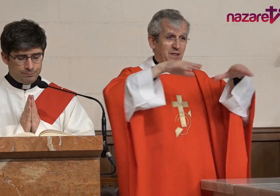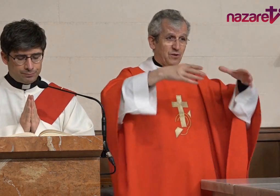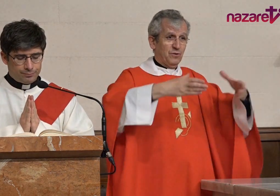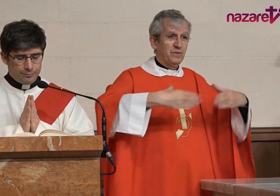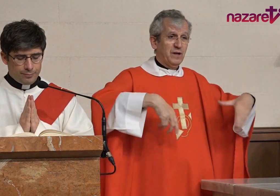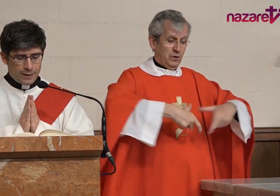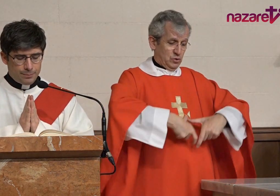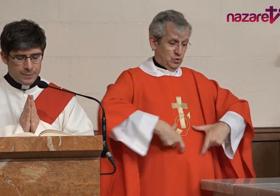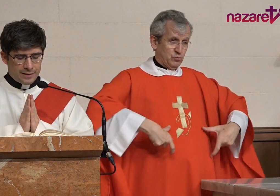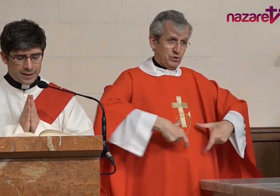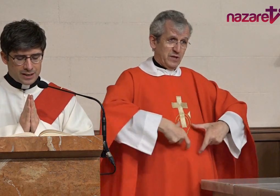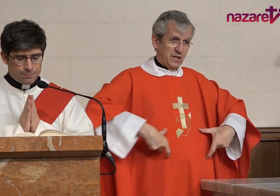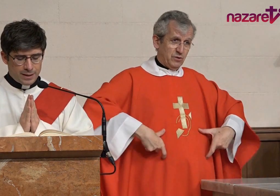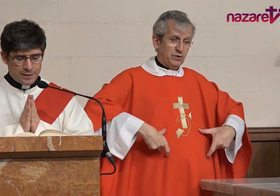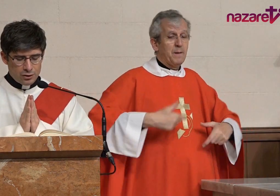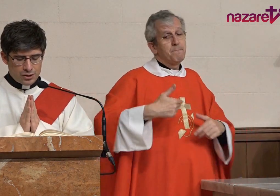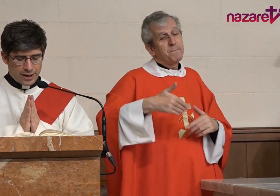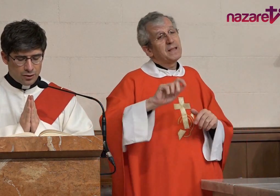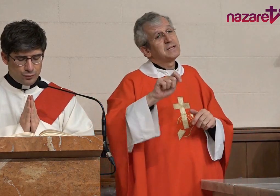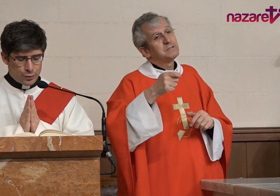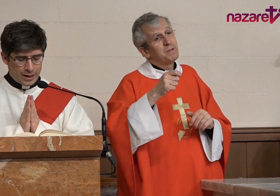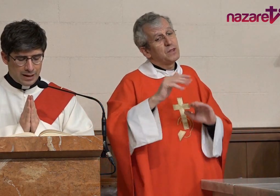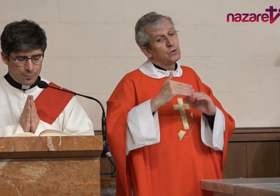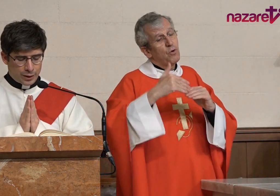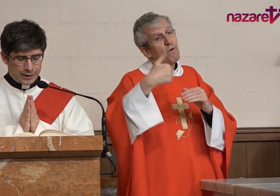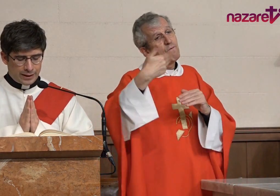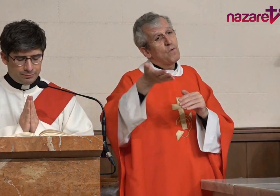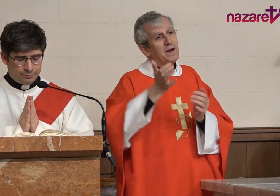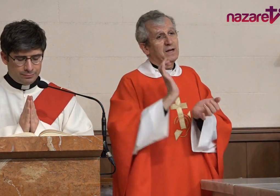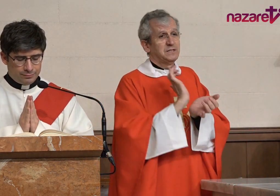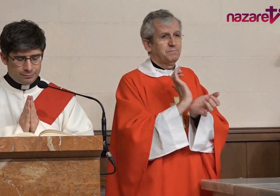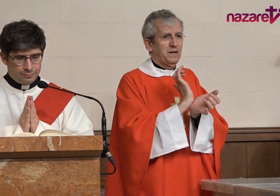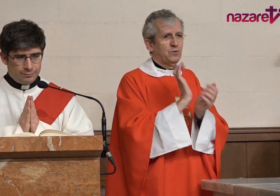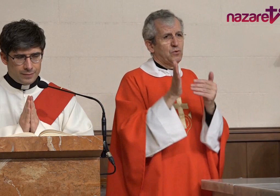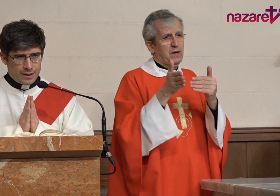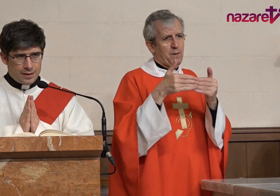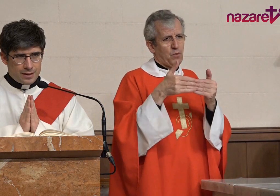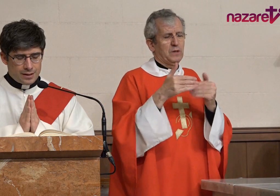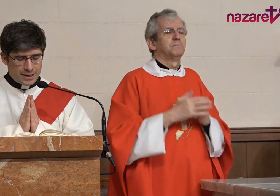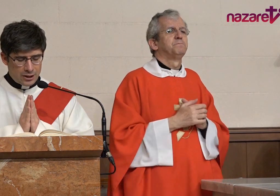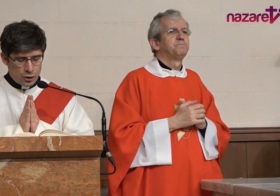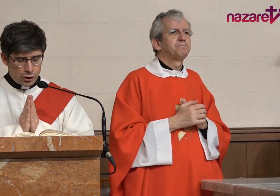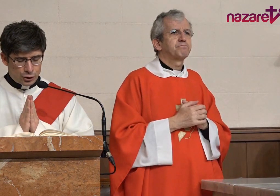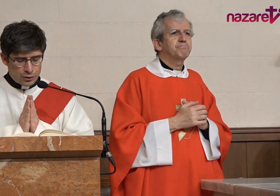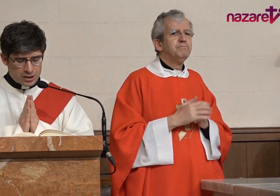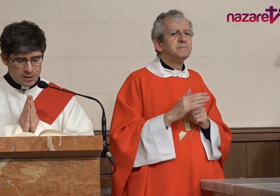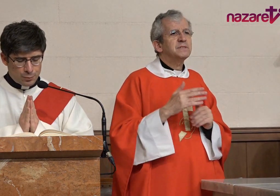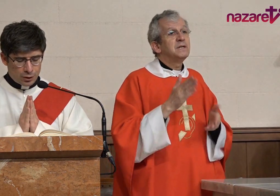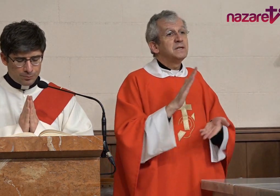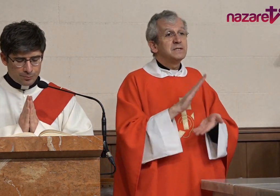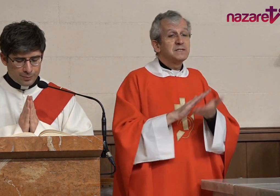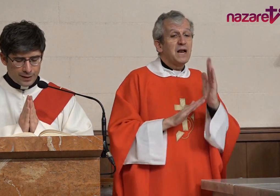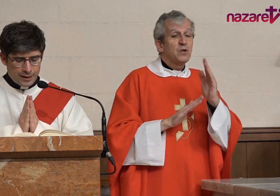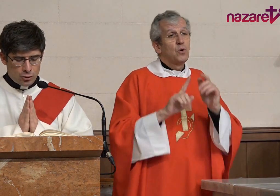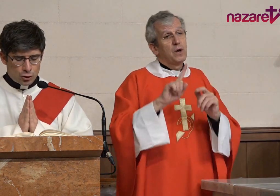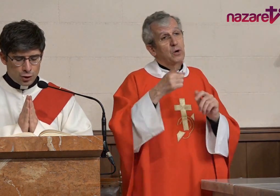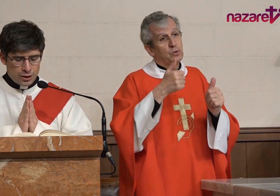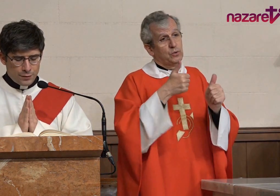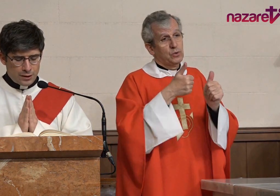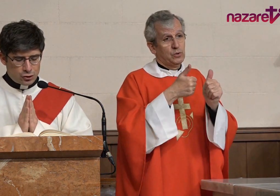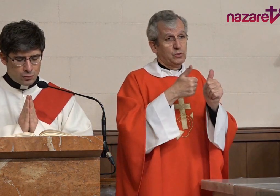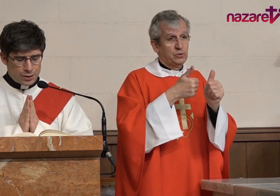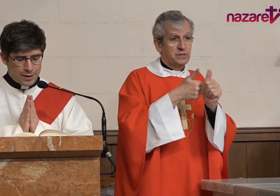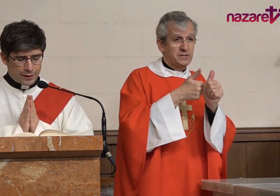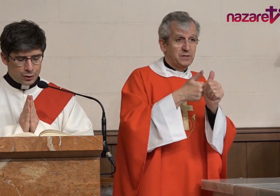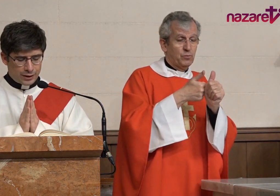sacerdote, mientras Pedro se quedó fuera a la puerta. Salió el otro discípulo, el